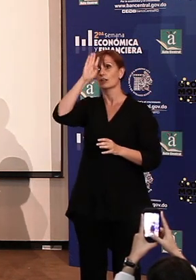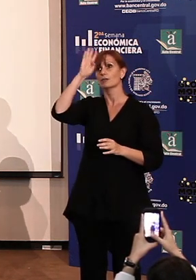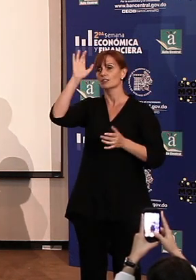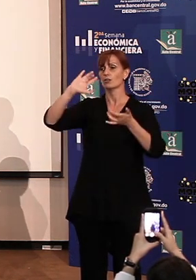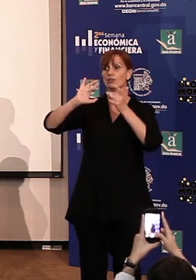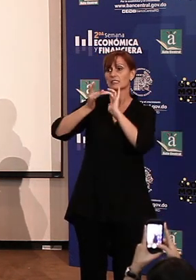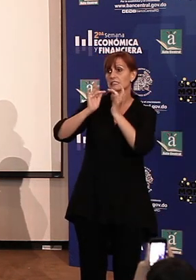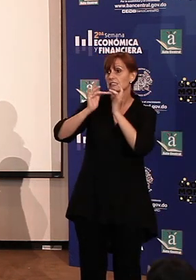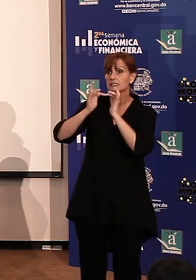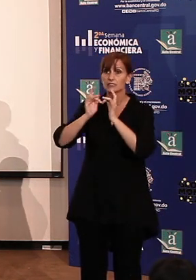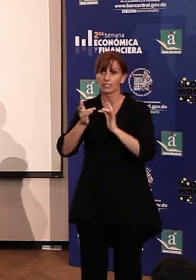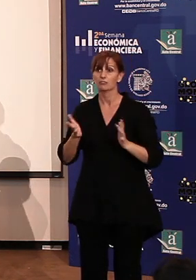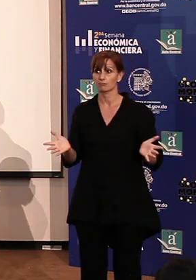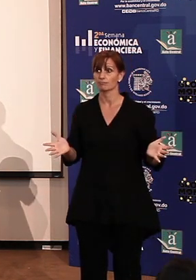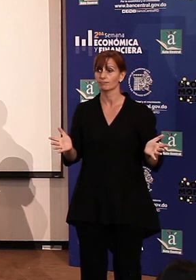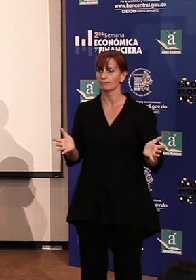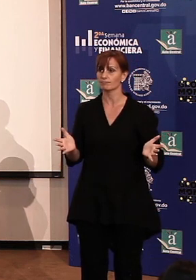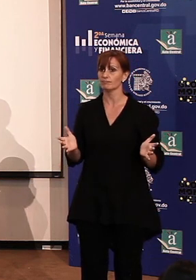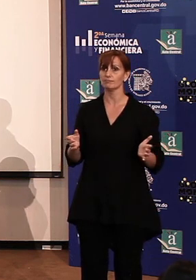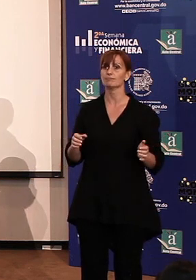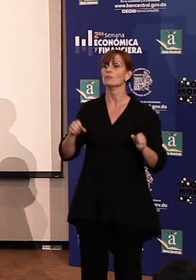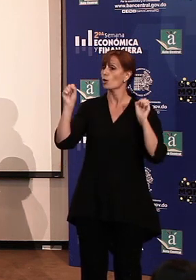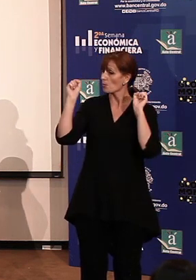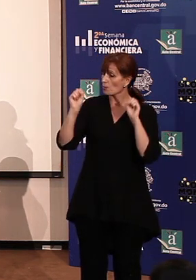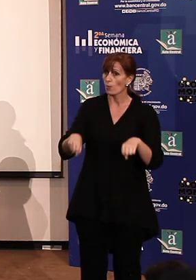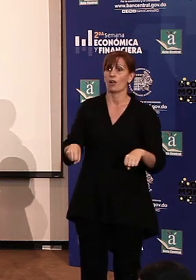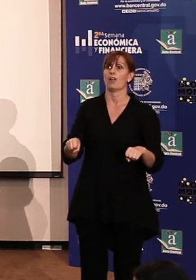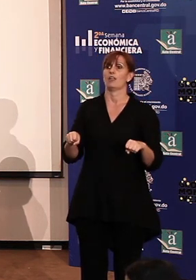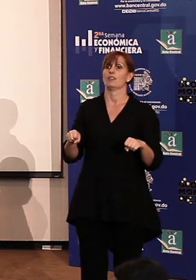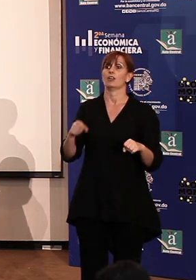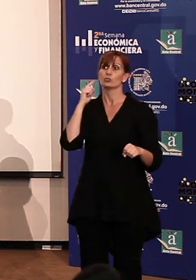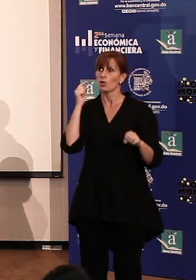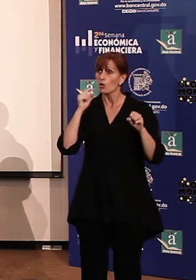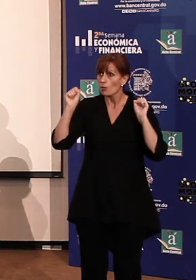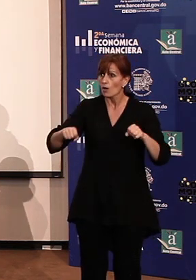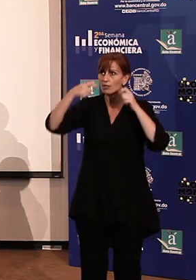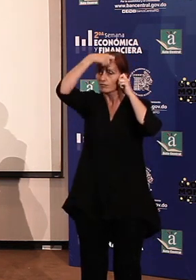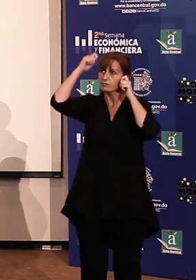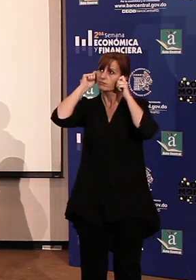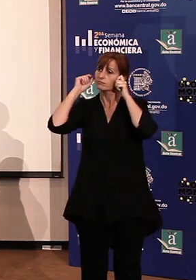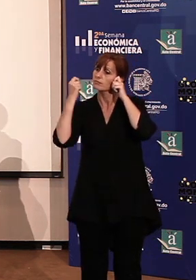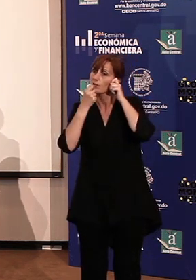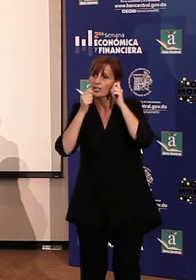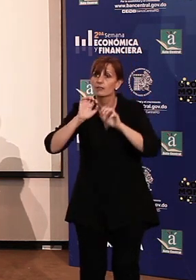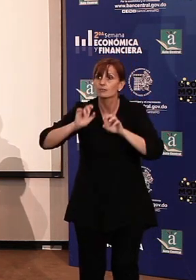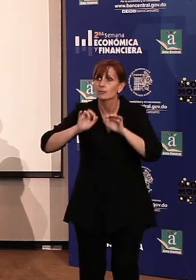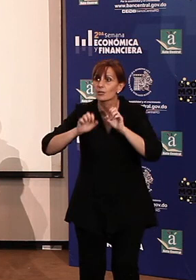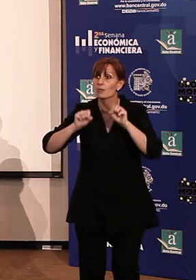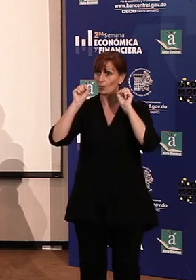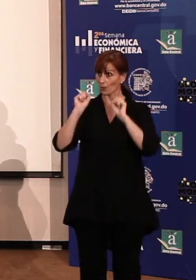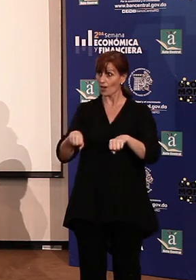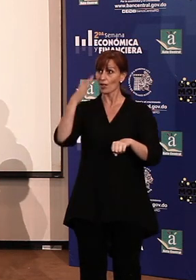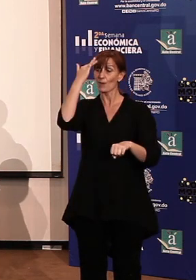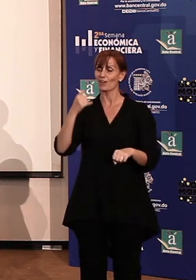amiga Michelle si pueden trabajar en un call center desde que se inventó el whatsapp y